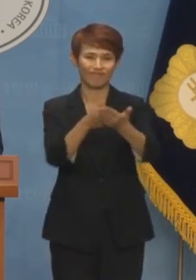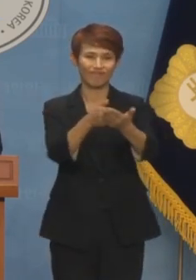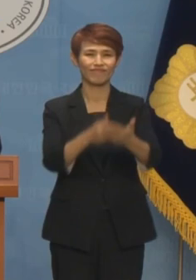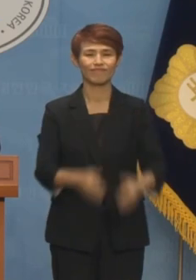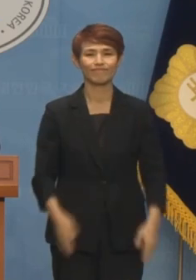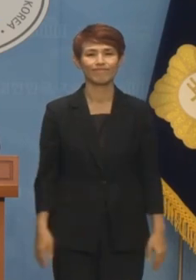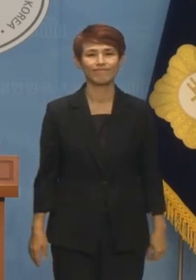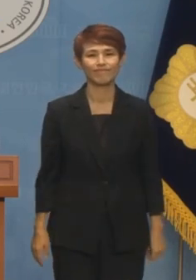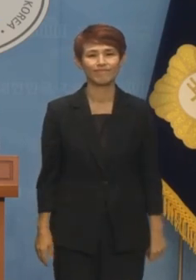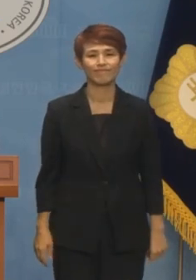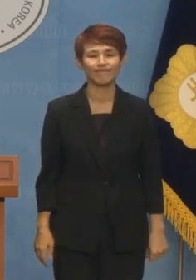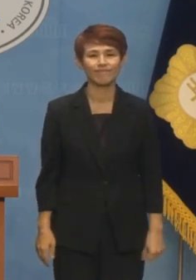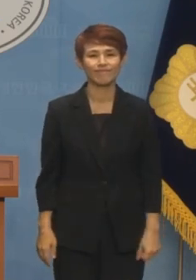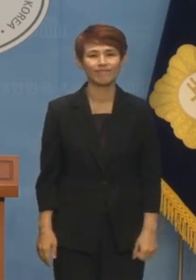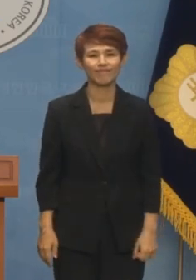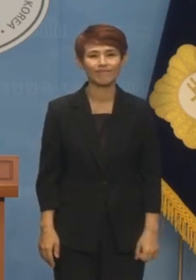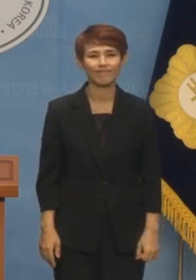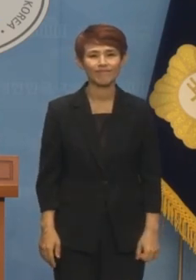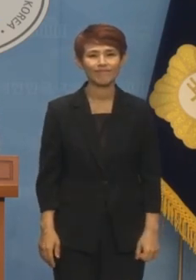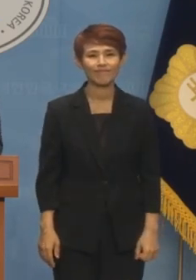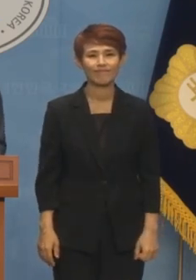기자회견문을 낭독하는 것으로 대신하겠습니다.